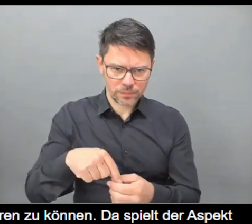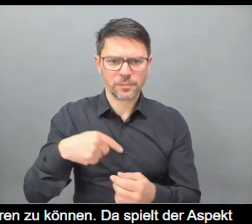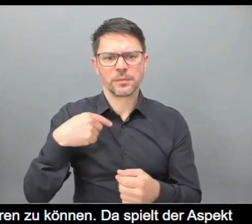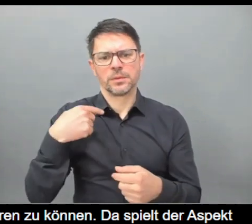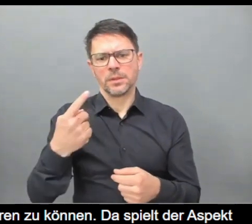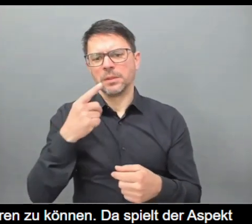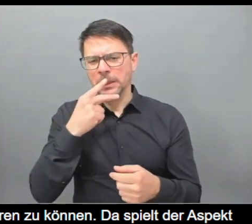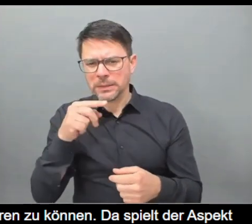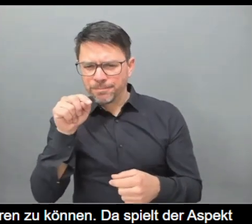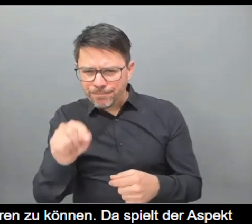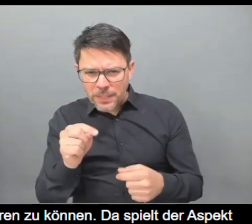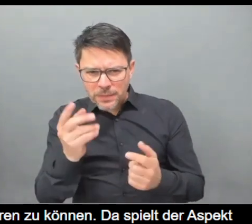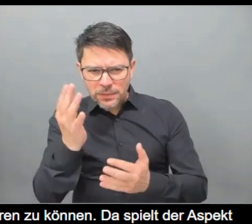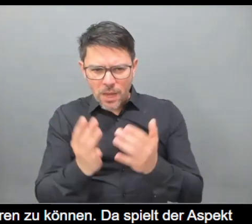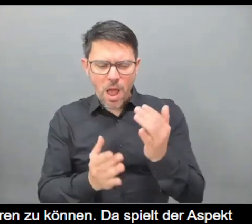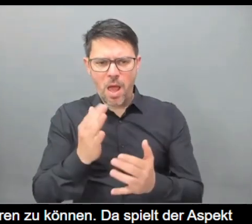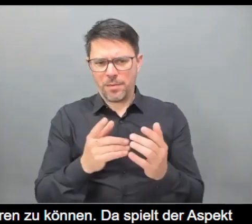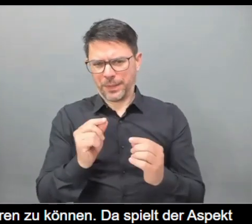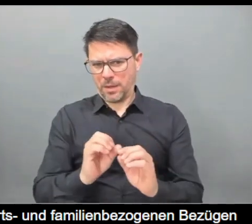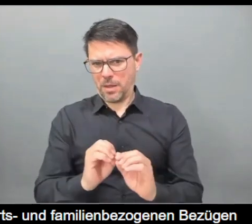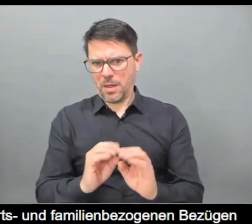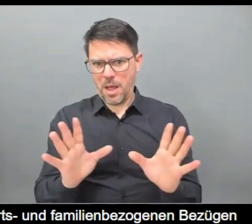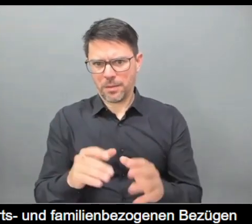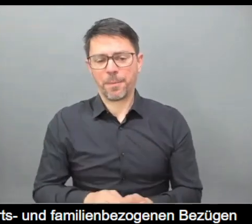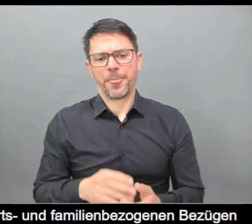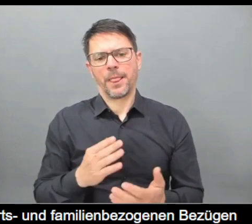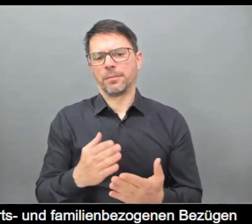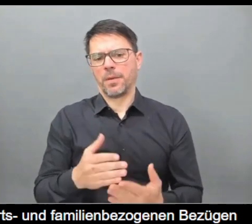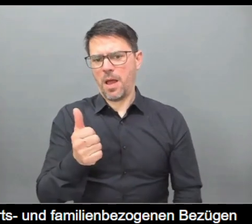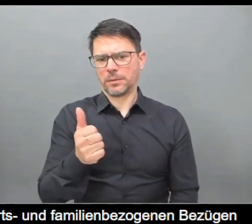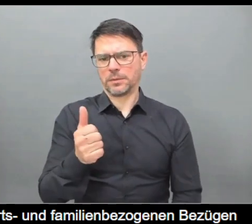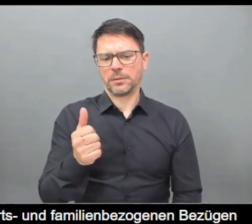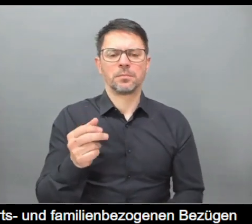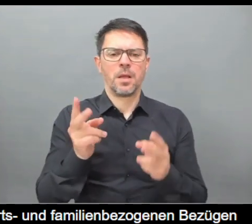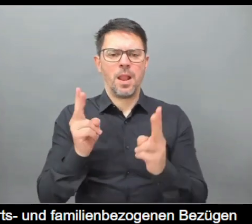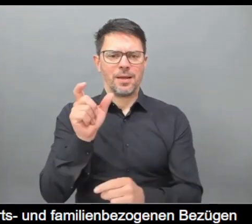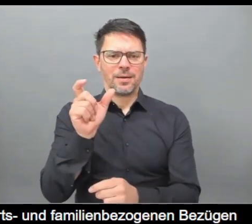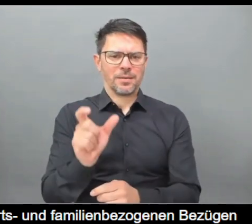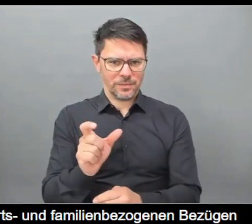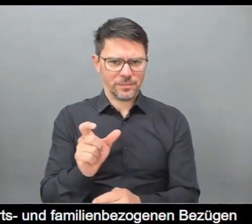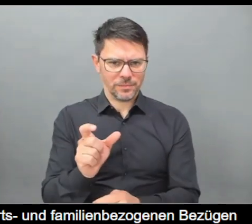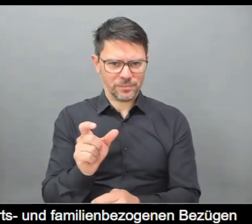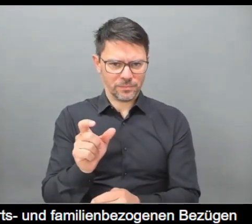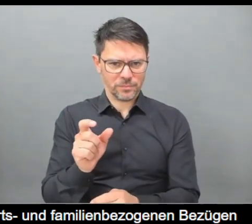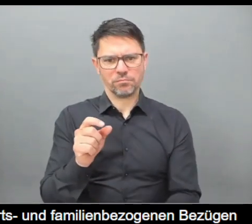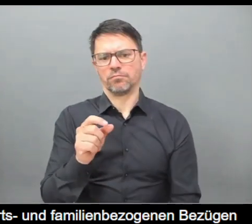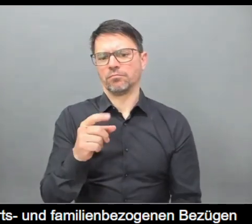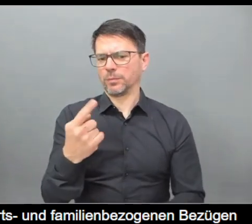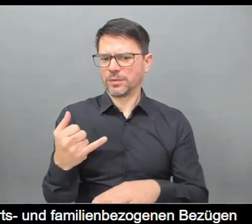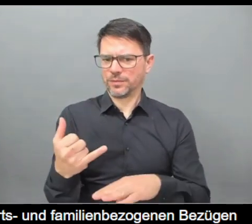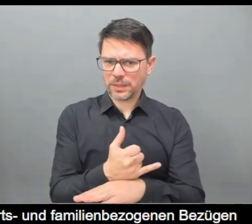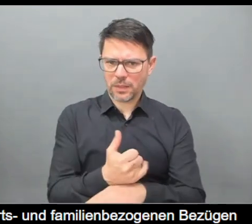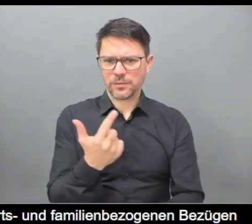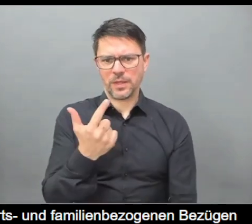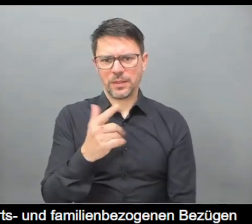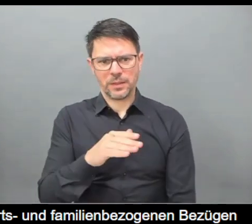Wobei man dazu sagen muss, dass generell A13, wenn man das mal als eine Beispielgröße nimmt, Besoldungsstufe